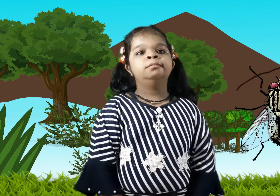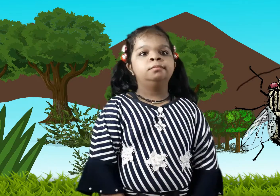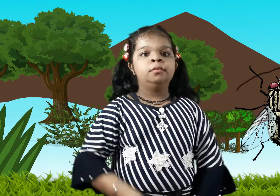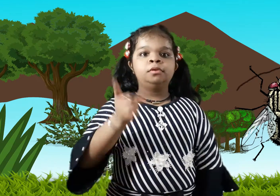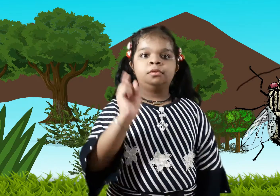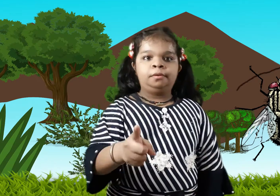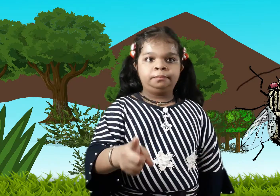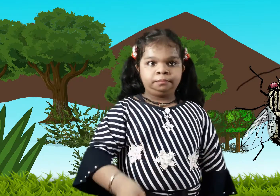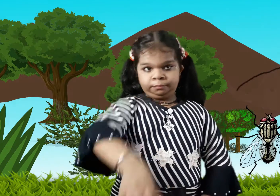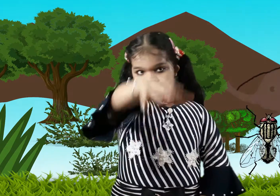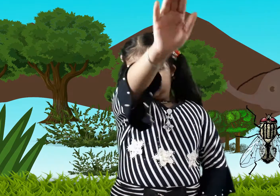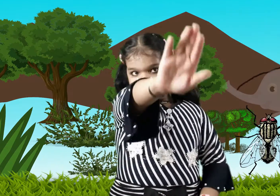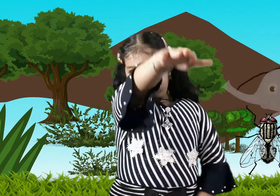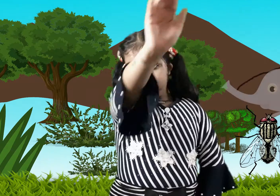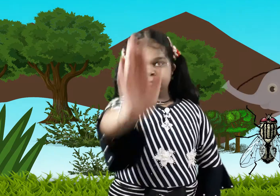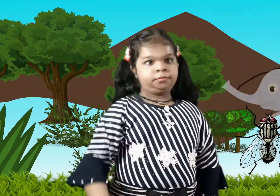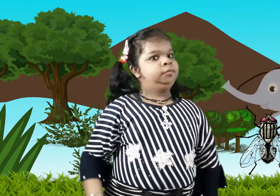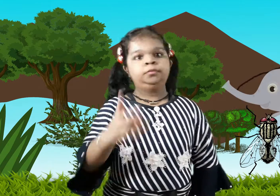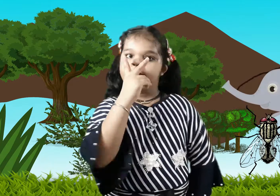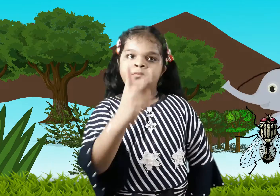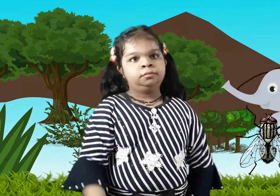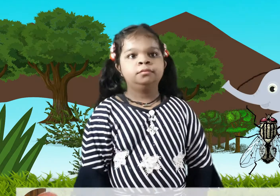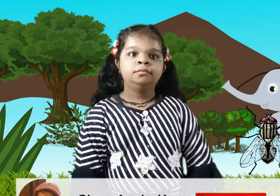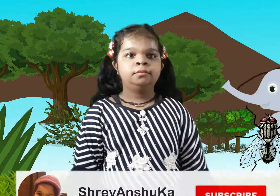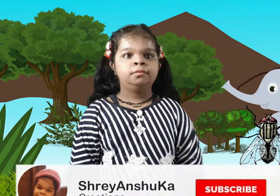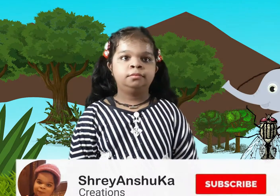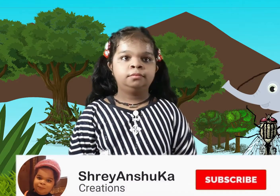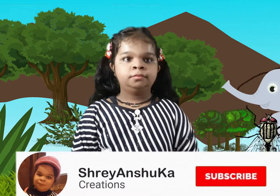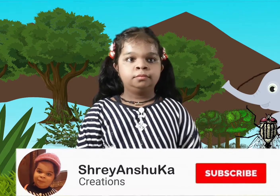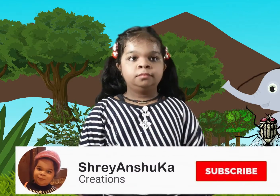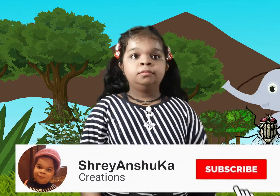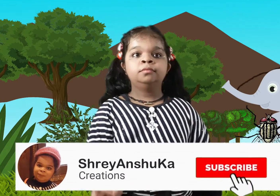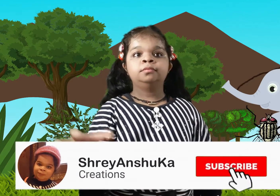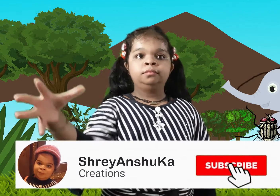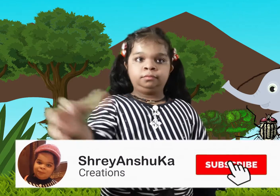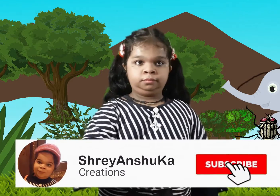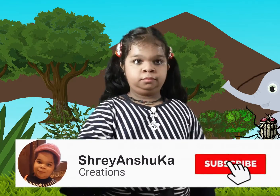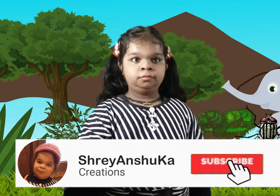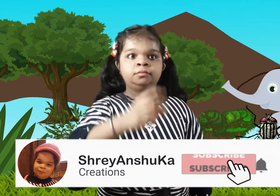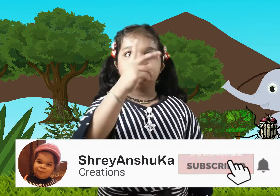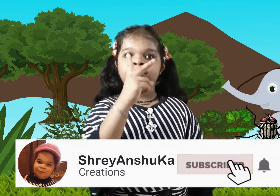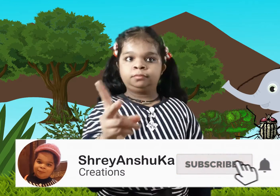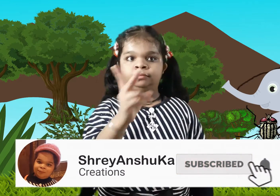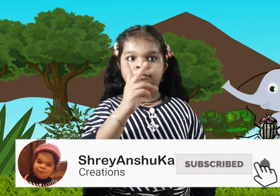हाथी मिला। मक्खी ने कहा, अरे ओ